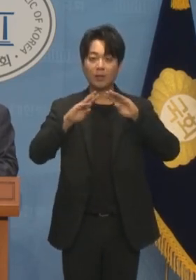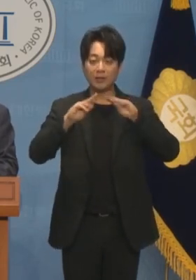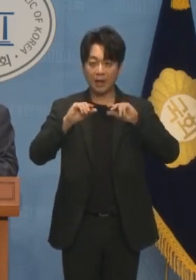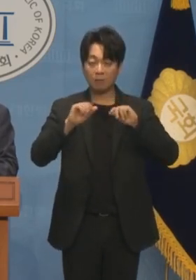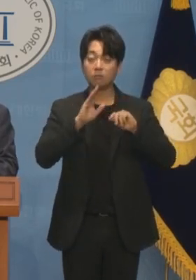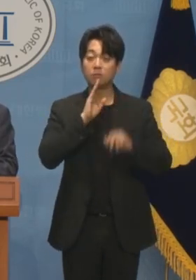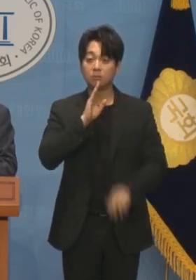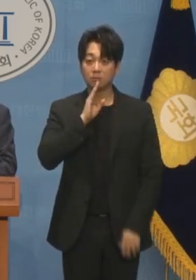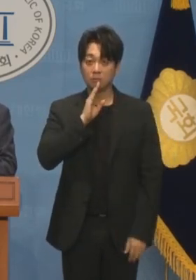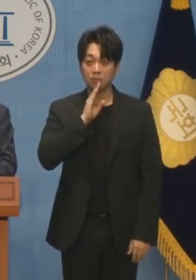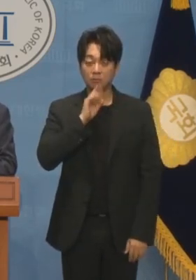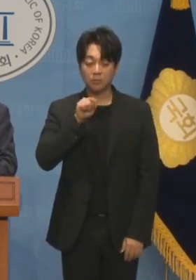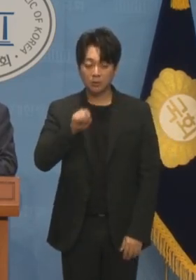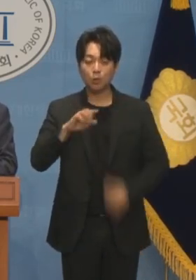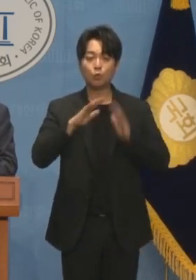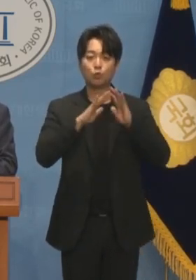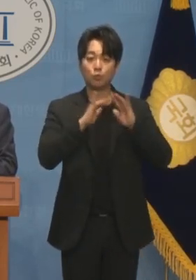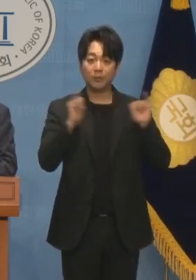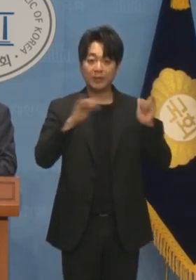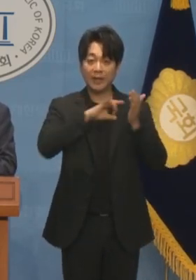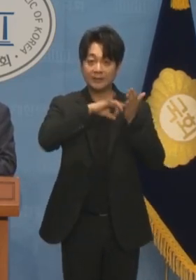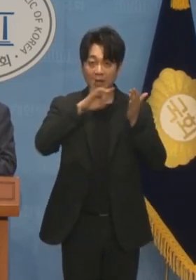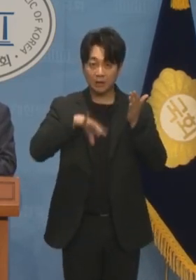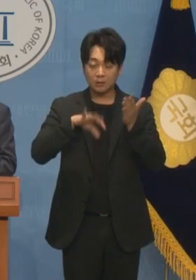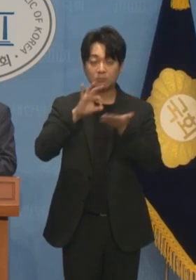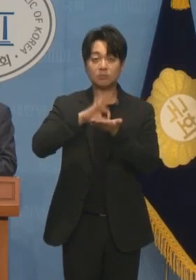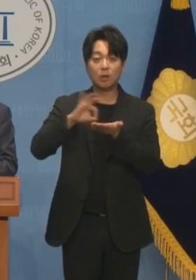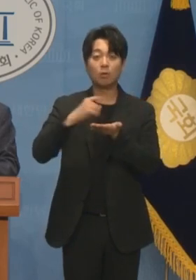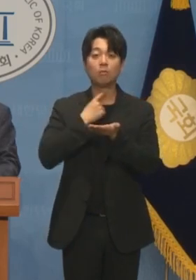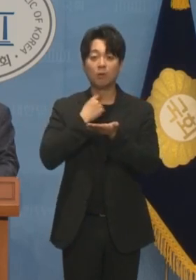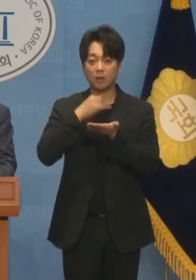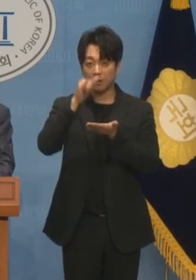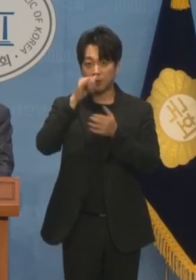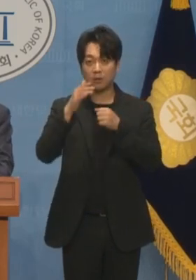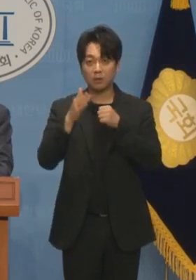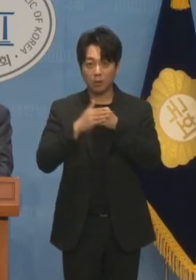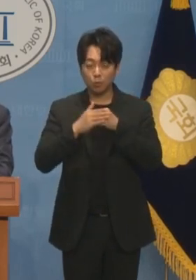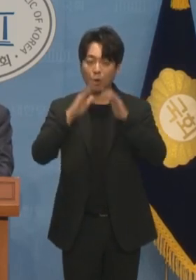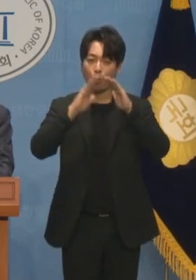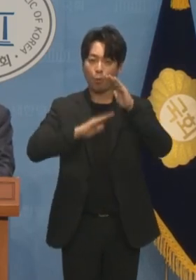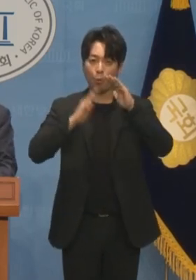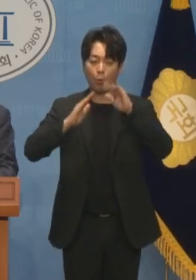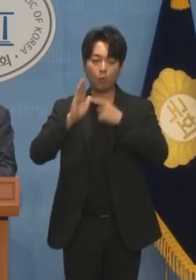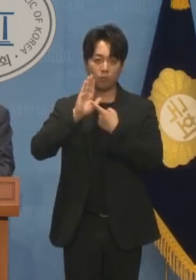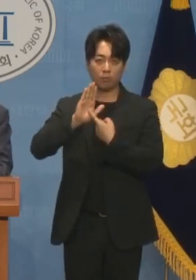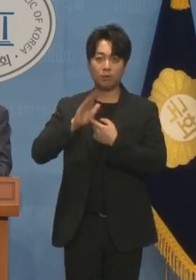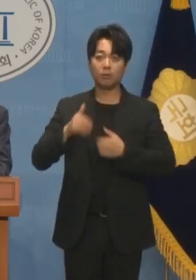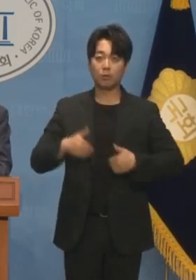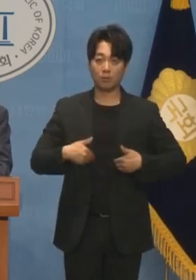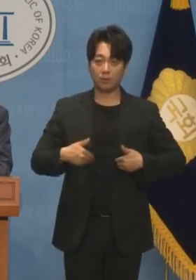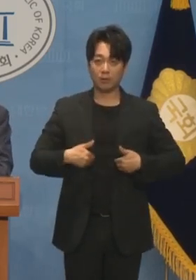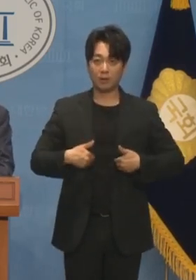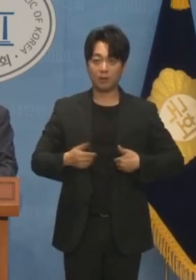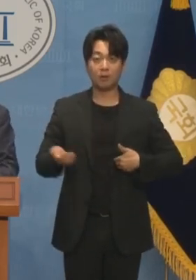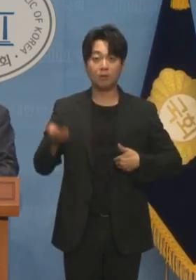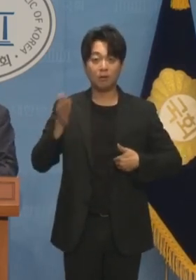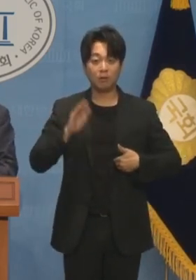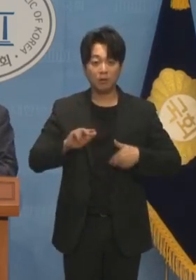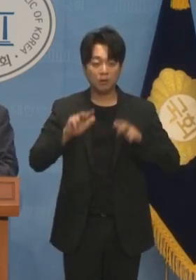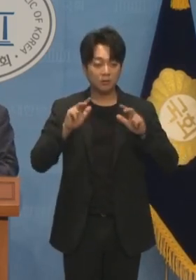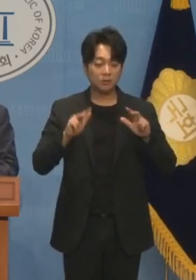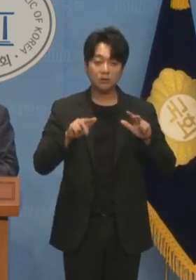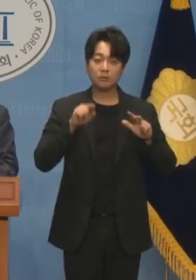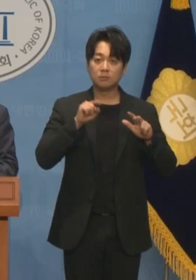세금으로 운영되기 때문에 더욱 그렇습니다. 그런데 이번 사건에서 드러났듯이 정체불명의